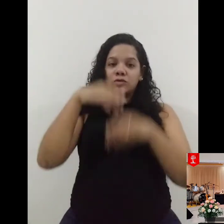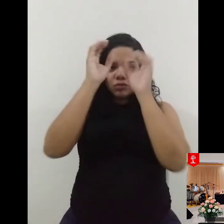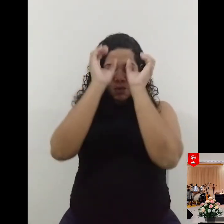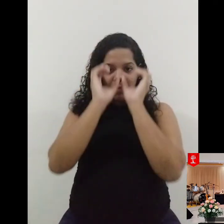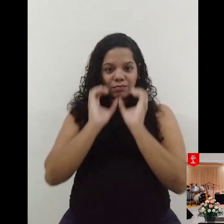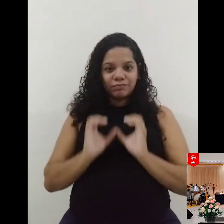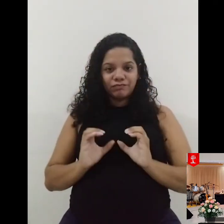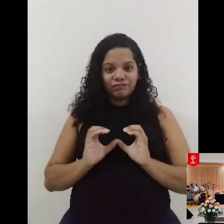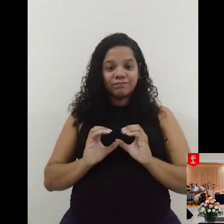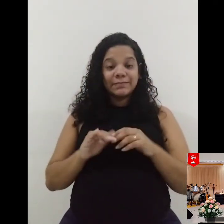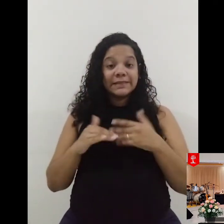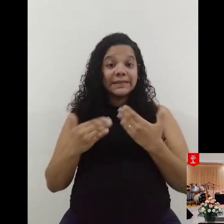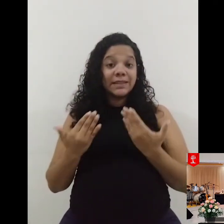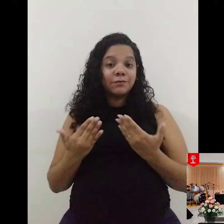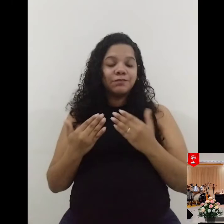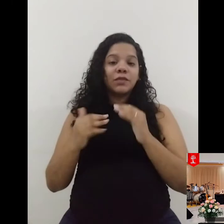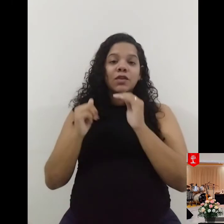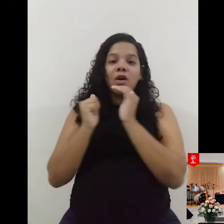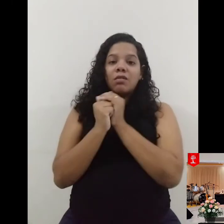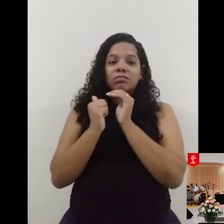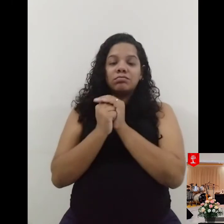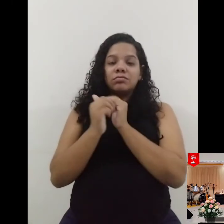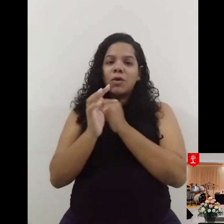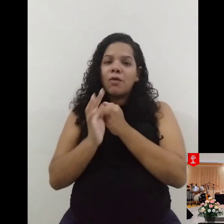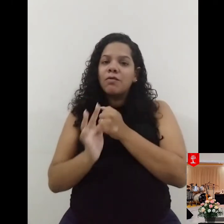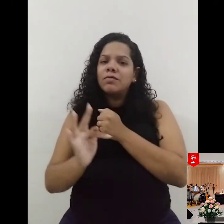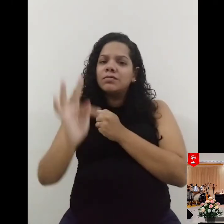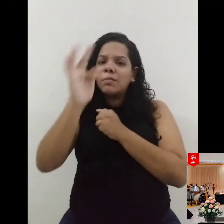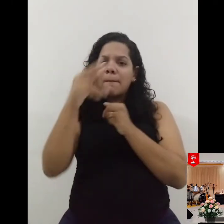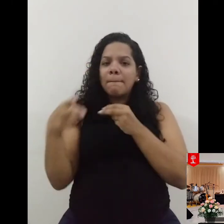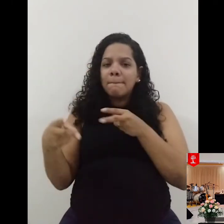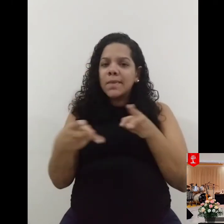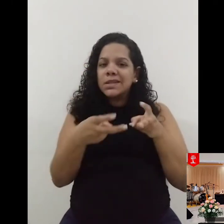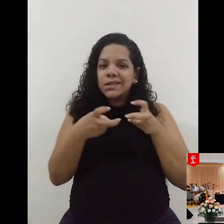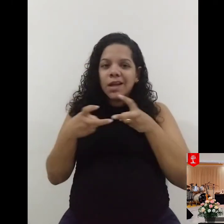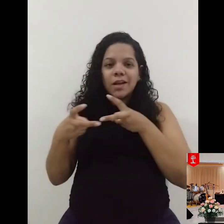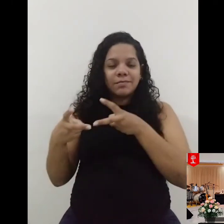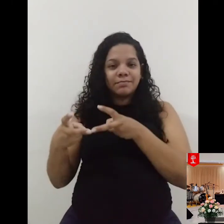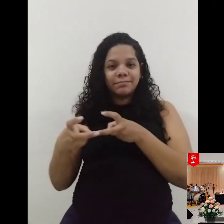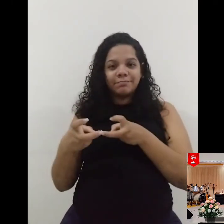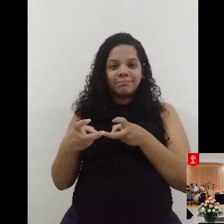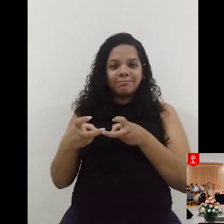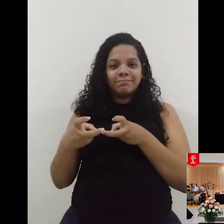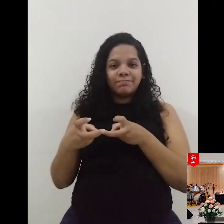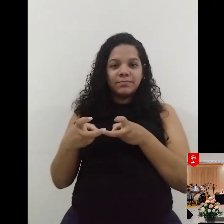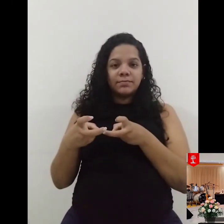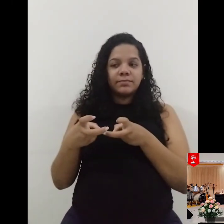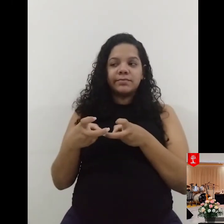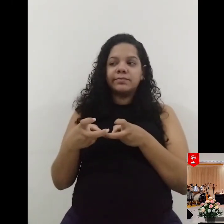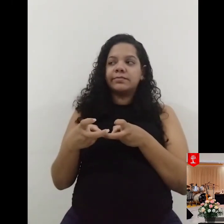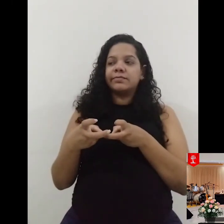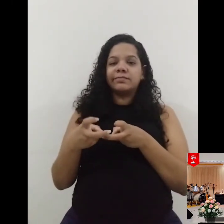publicano ficou à distância, como se não fosse digno de se aproximar.